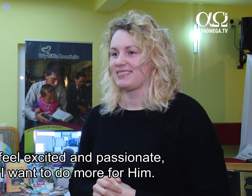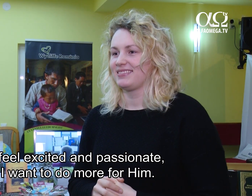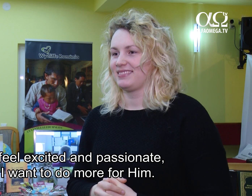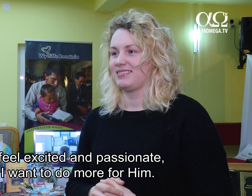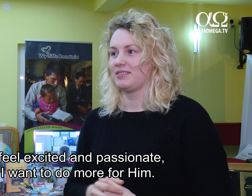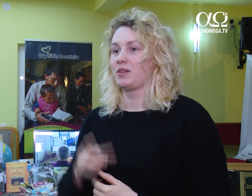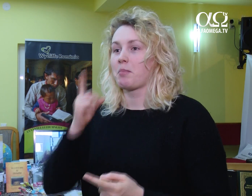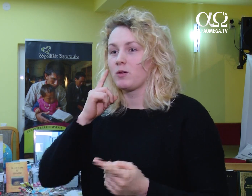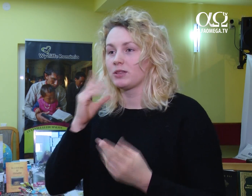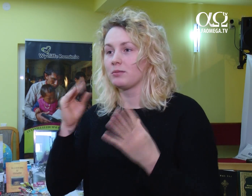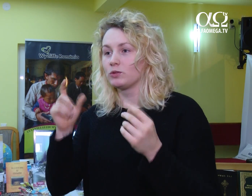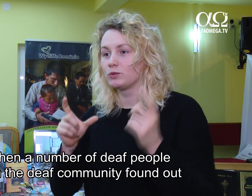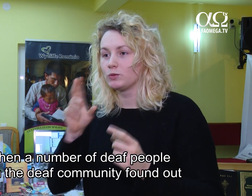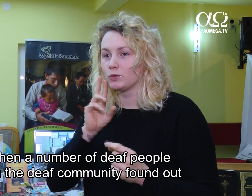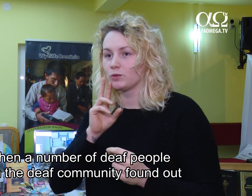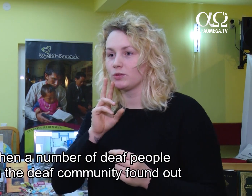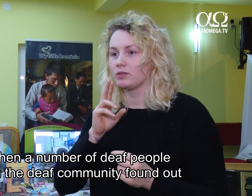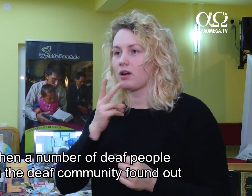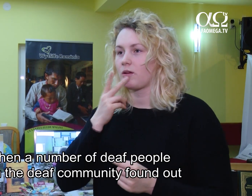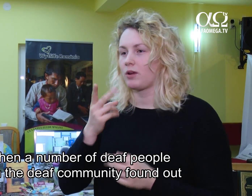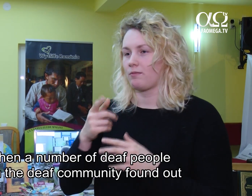mult pentru El. Deoarece când am auzit,